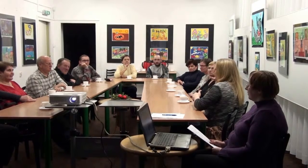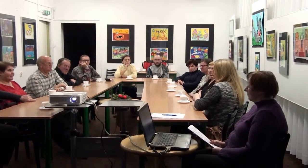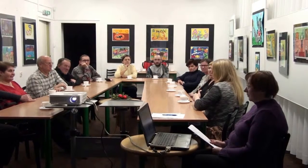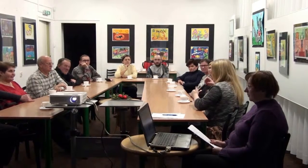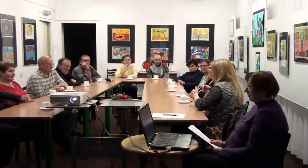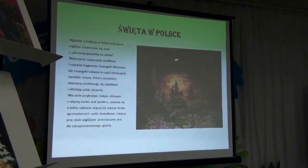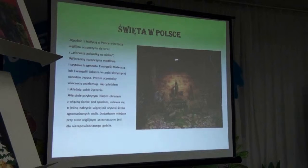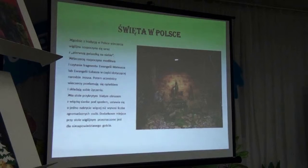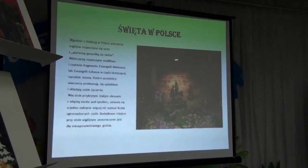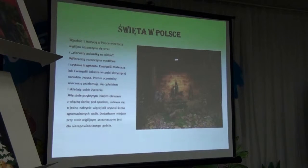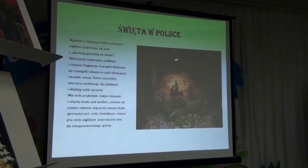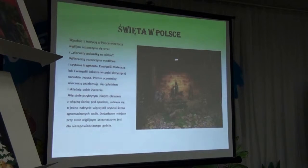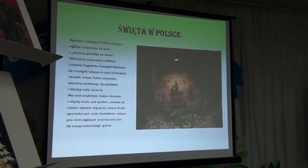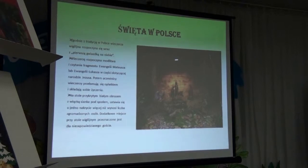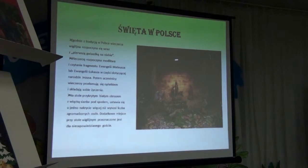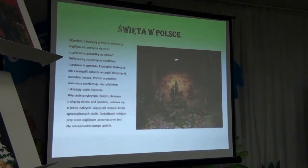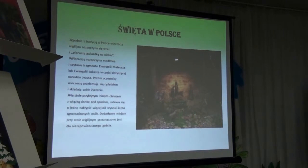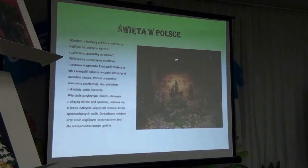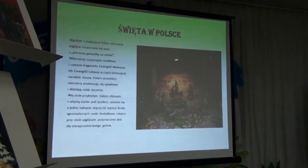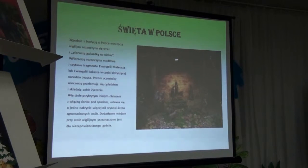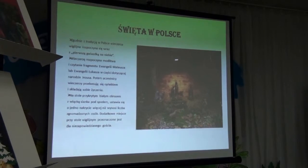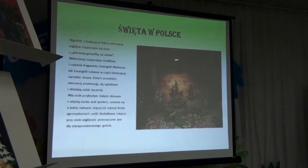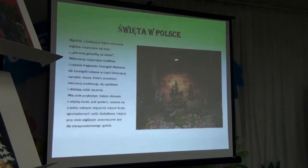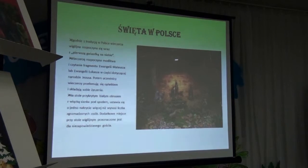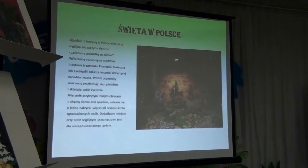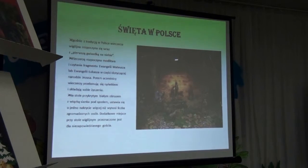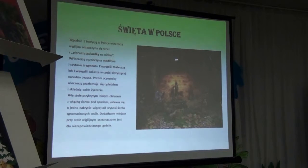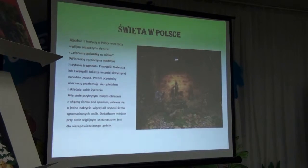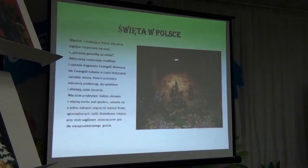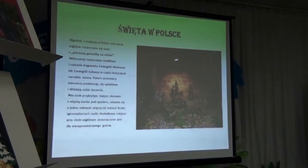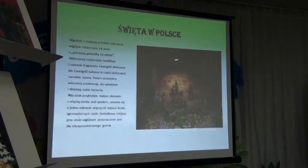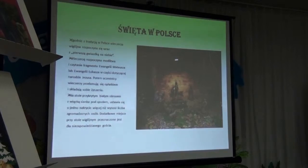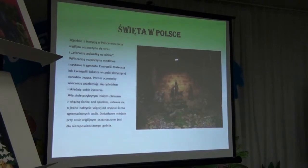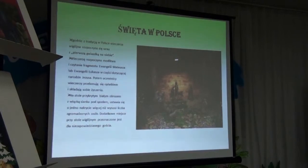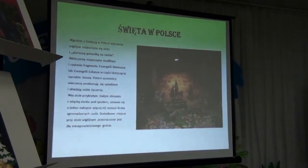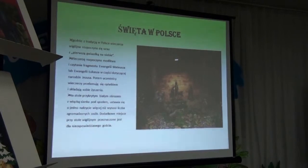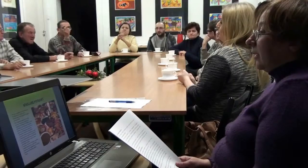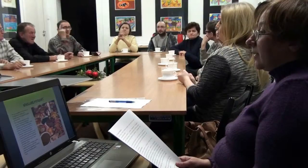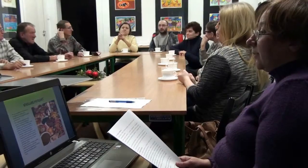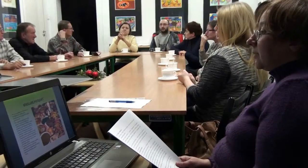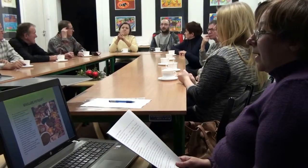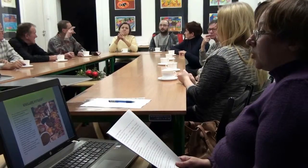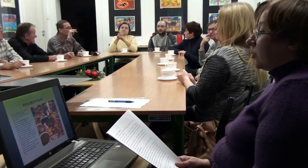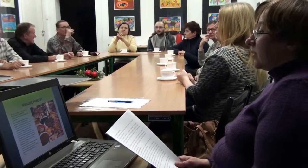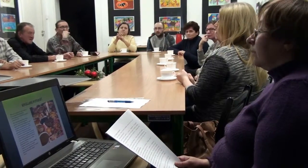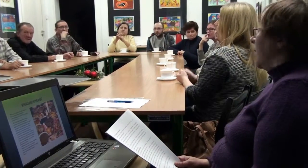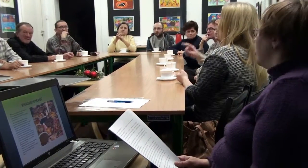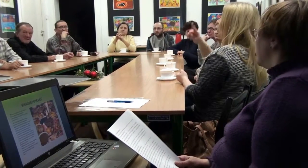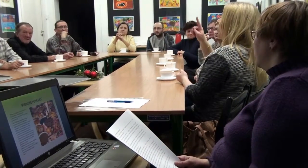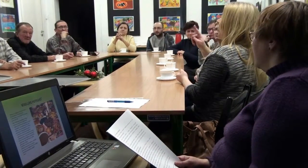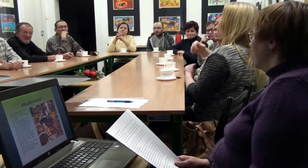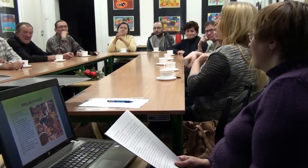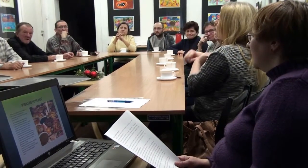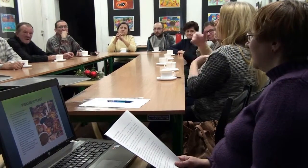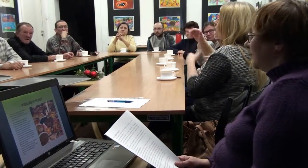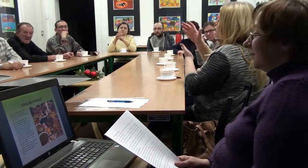fun, fun. Desde el cielo estás mirando, fun, fun, fun. A la tierra